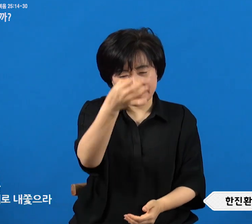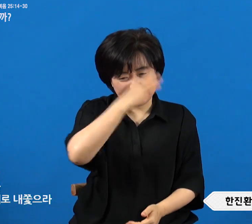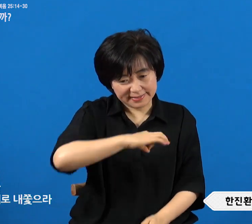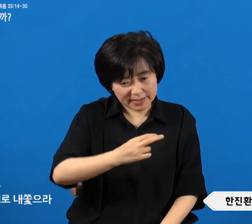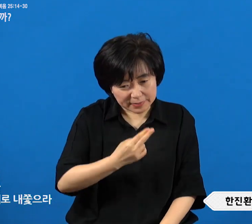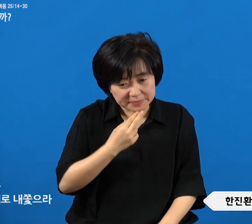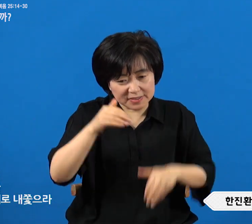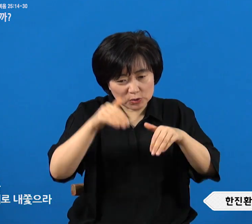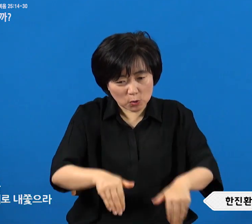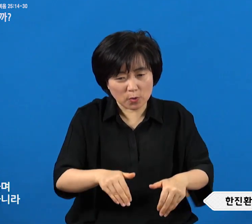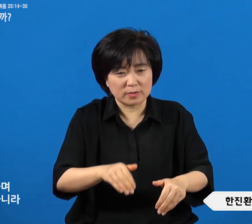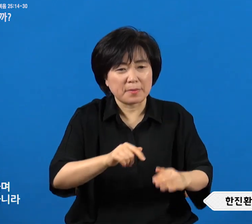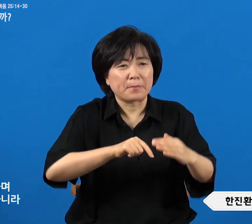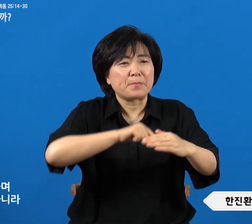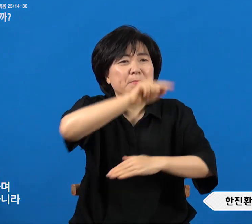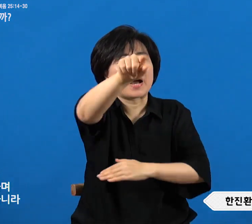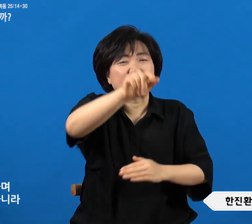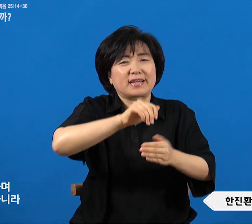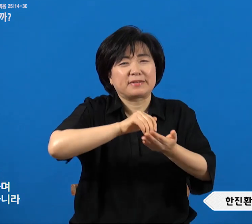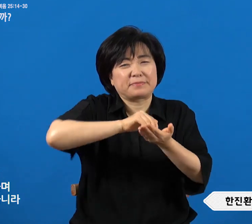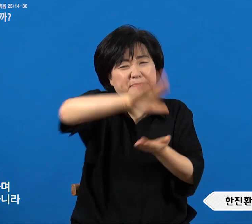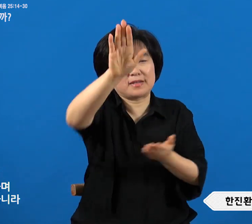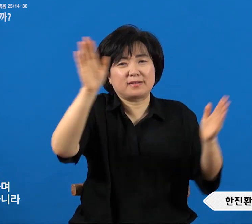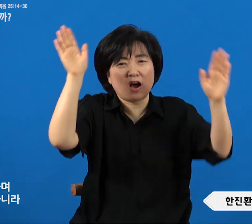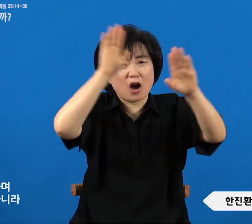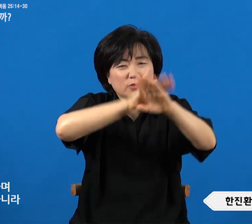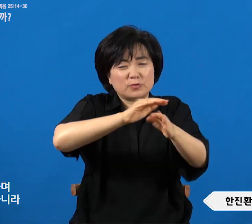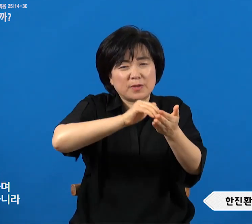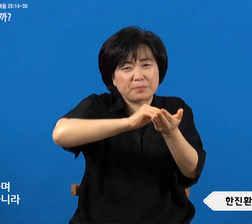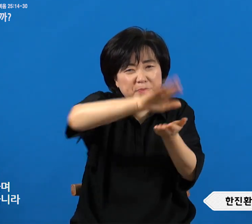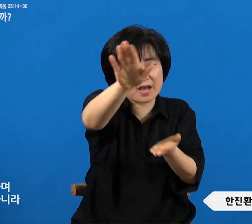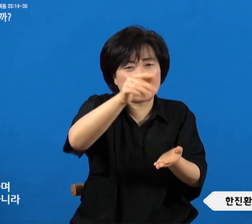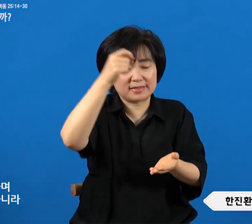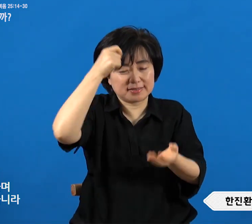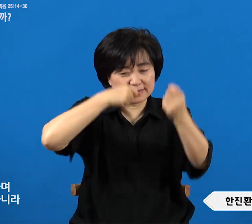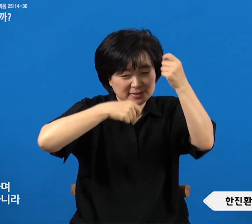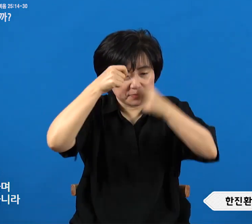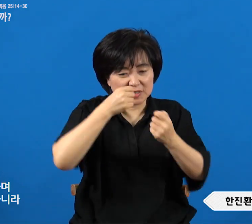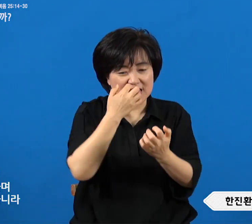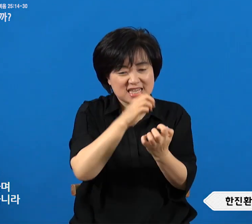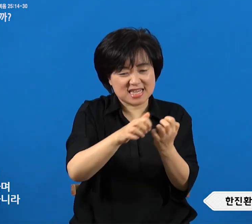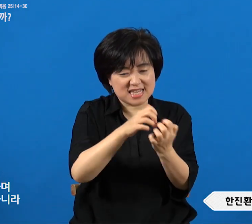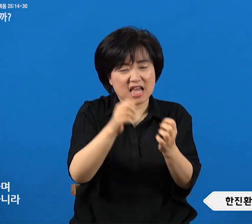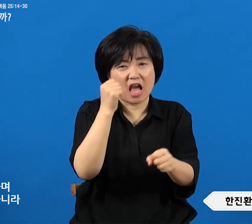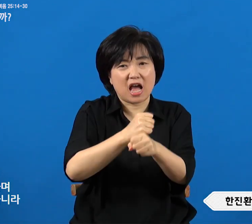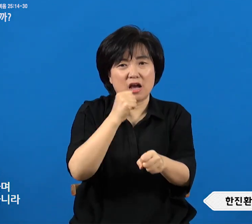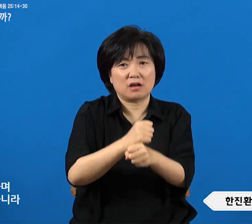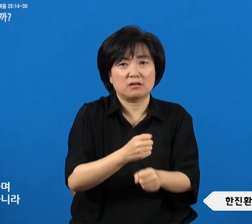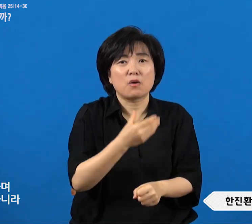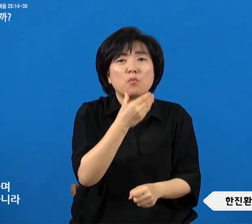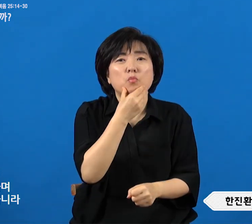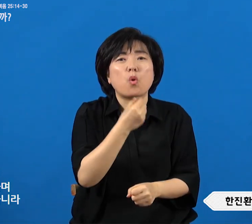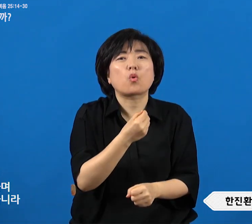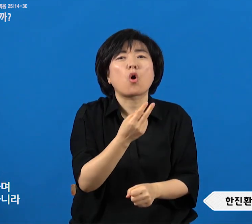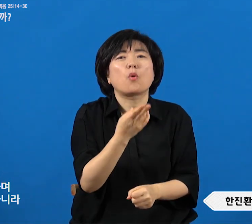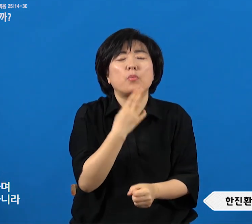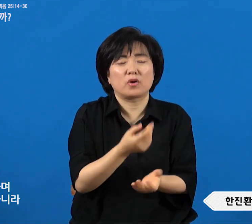데로 내쫓으라. 거기서 슬피 울며 이를 갈리라 하니라. 그 복 못 받는다는 말